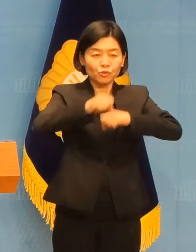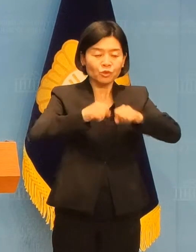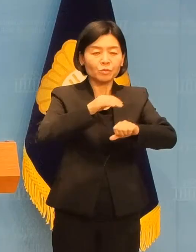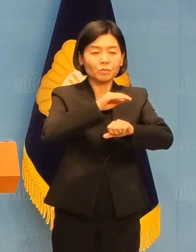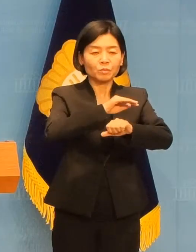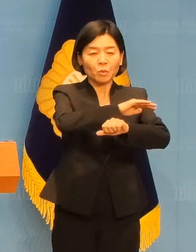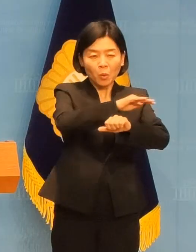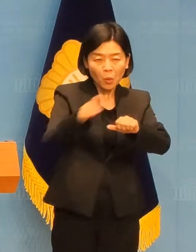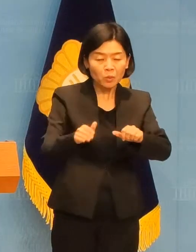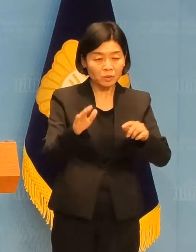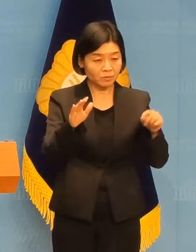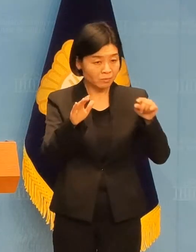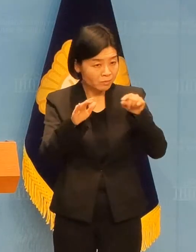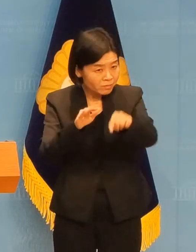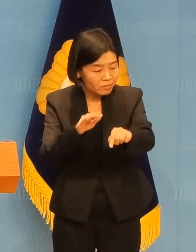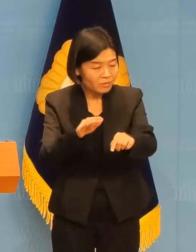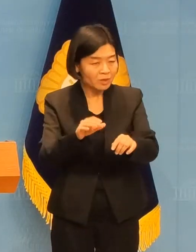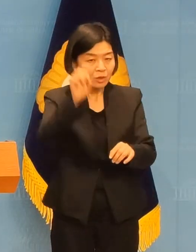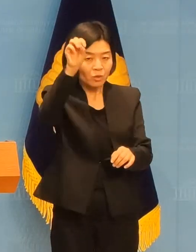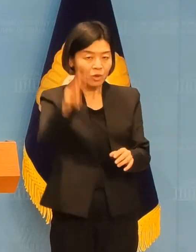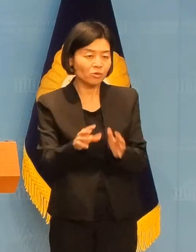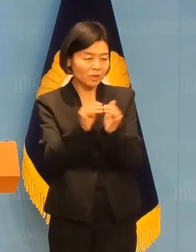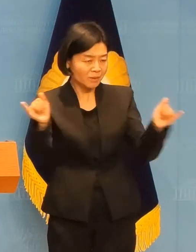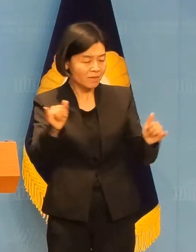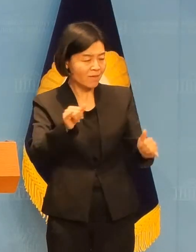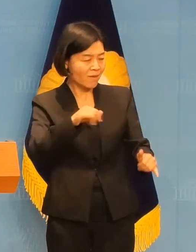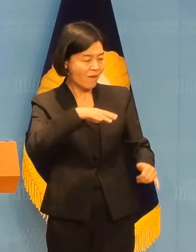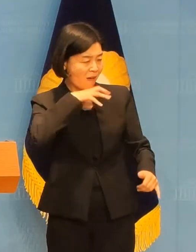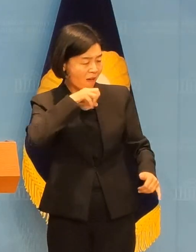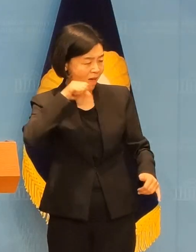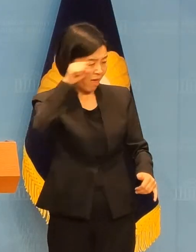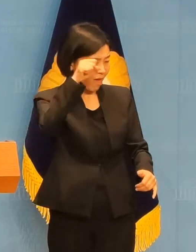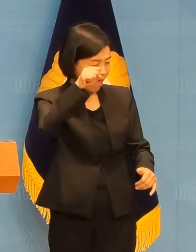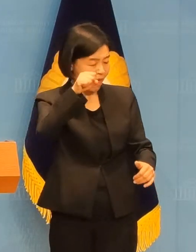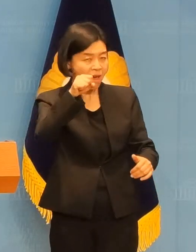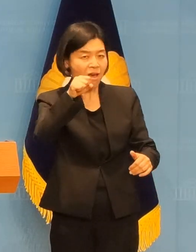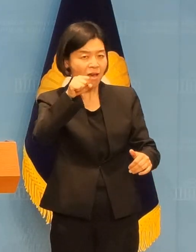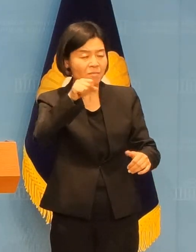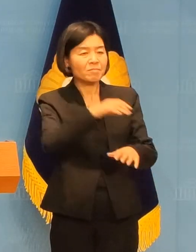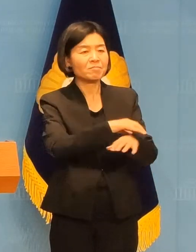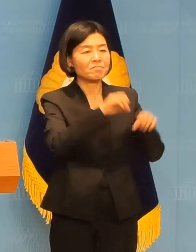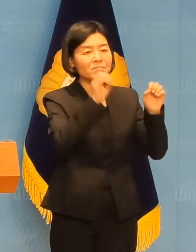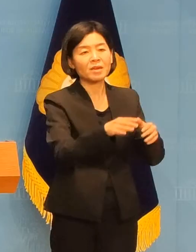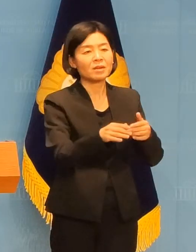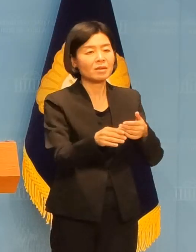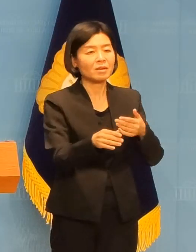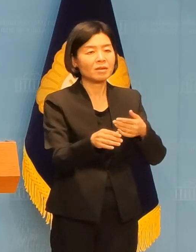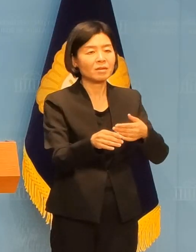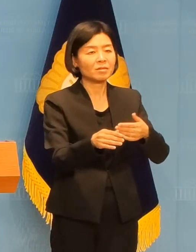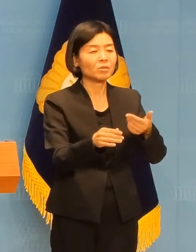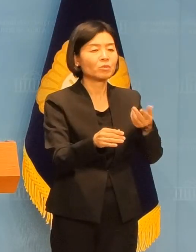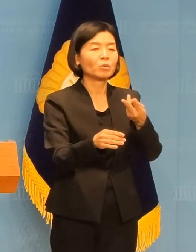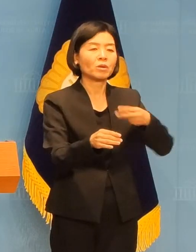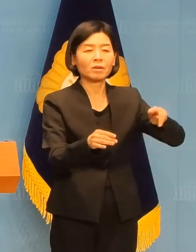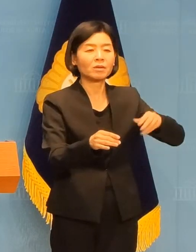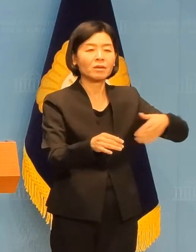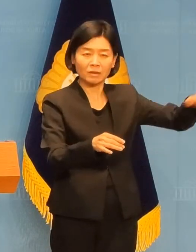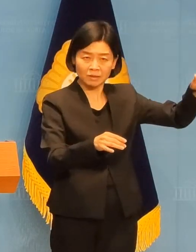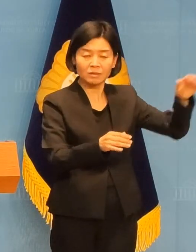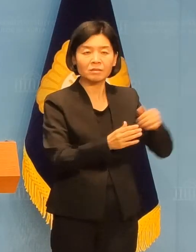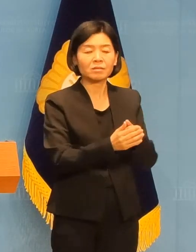광주 시민들이 정당한 항의에 부딪혀 돌아섰습니다. 장 대표는 불과 한 달